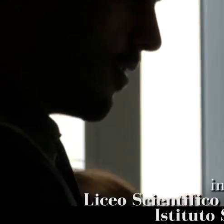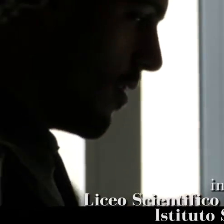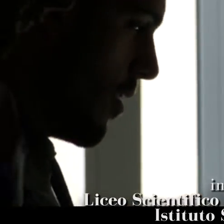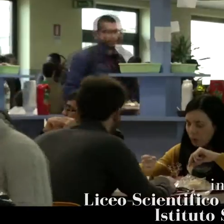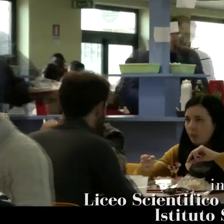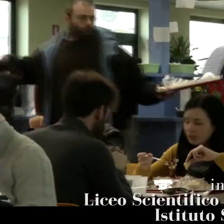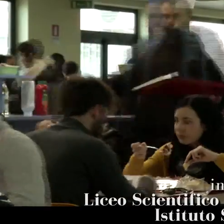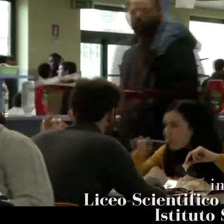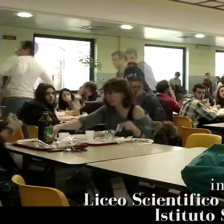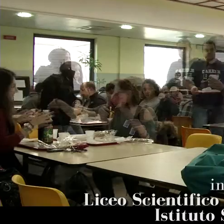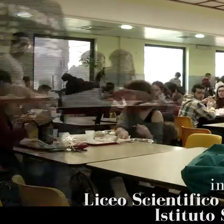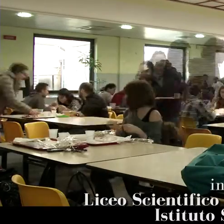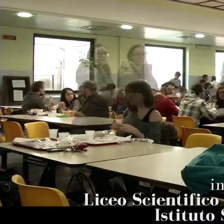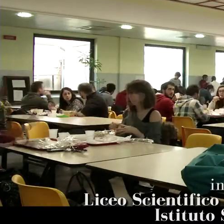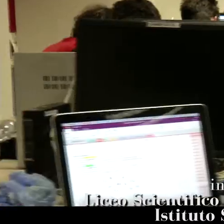i